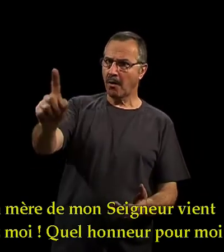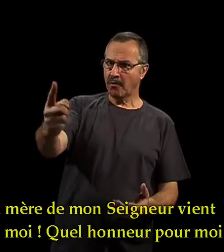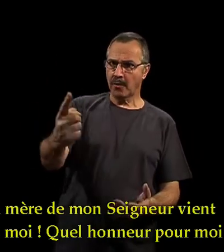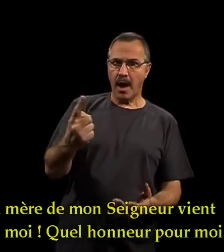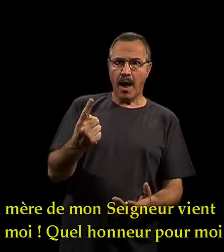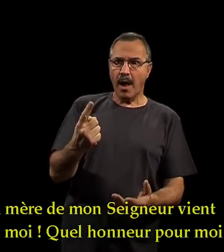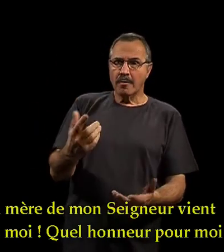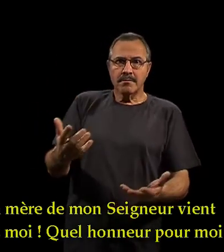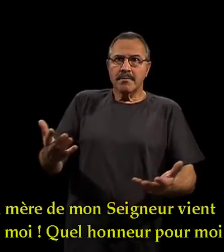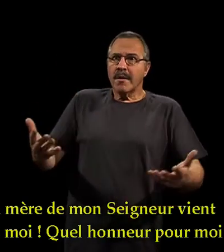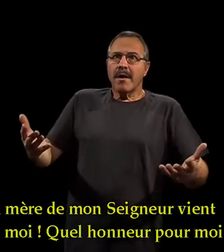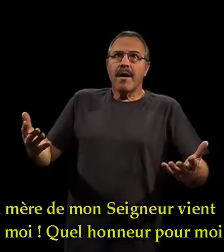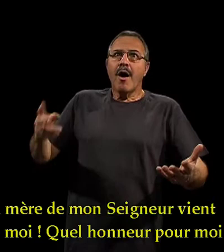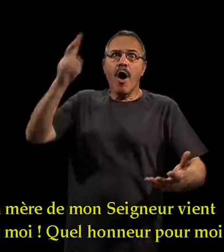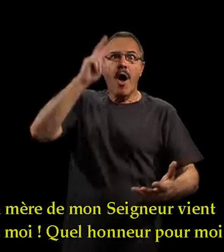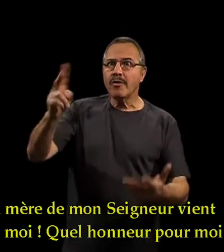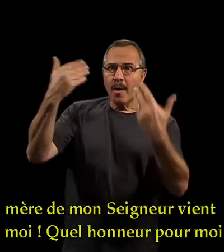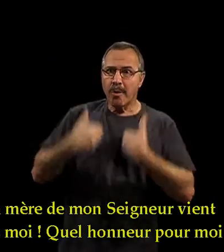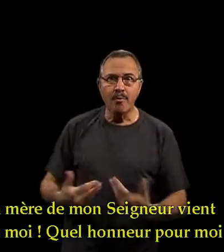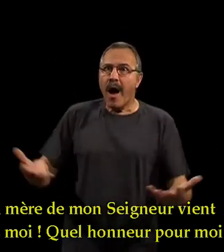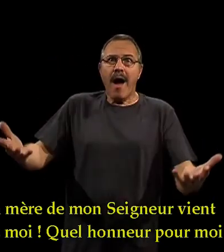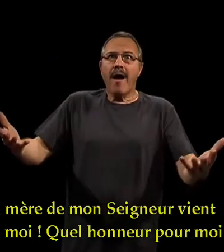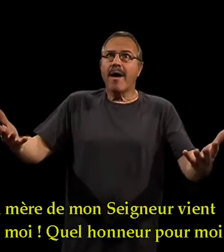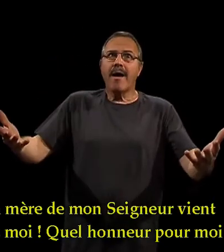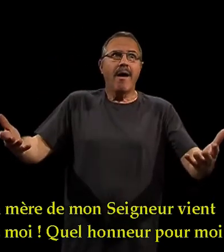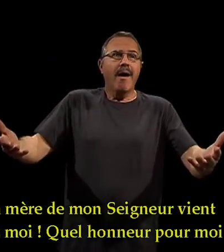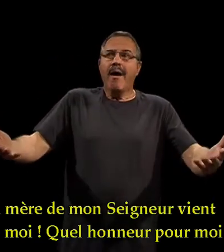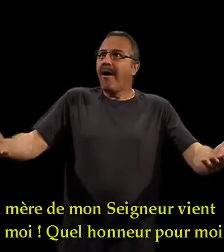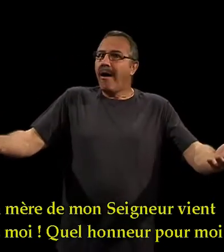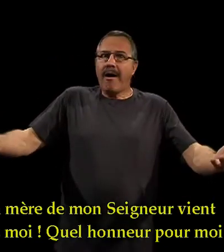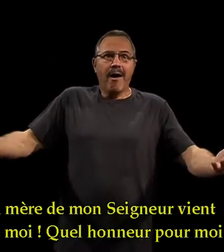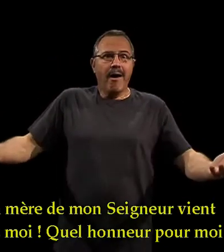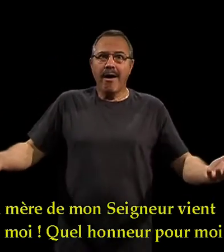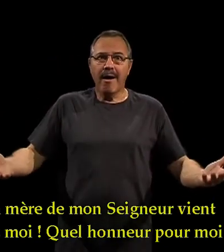La mère de mon Seigneur vient chez moi. Quel honneur pour moi!